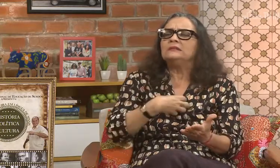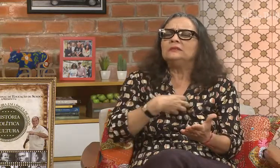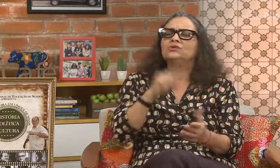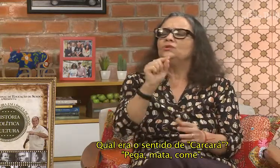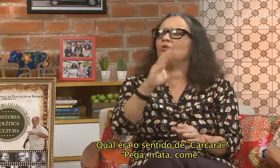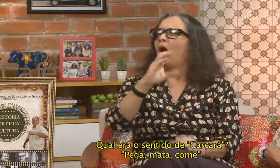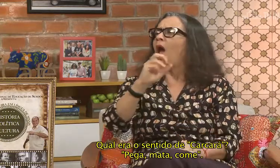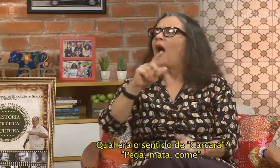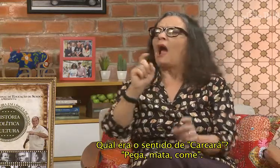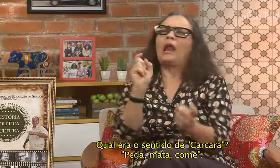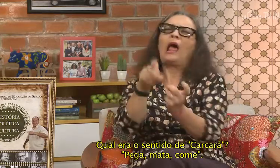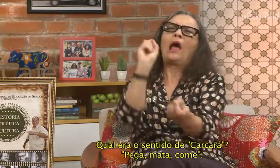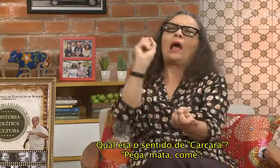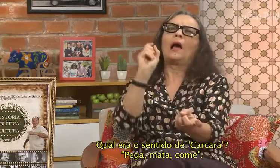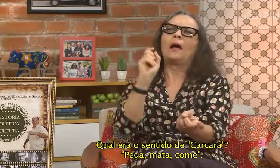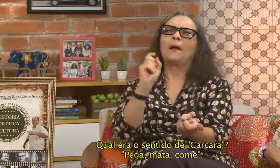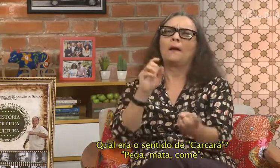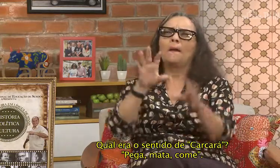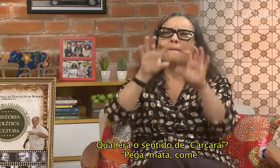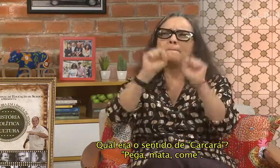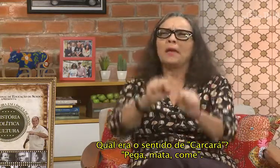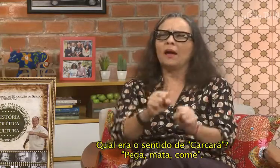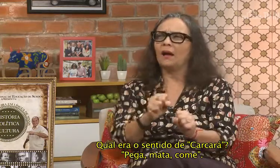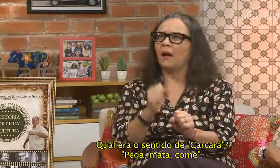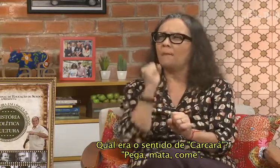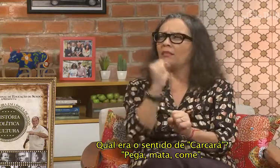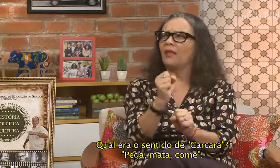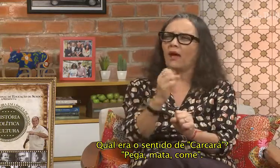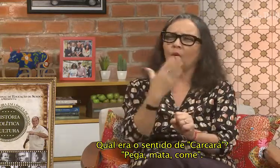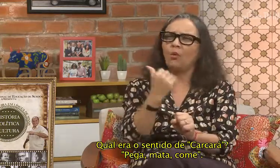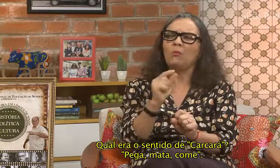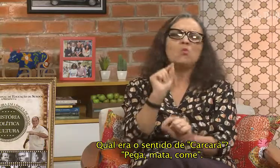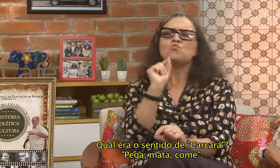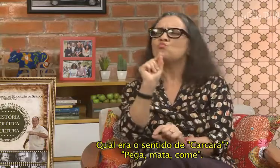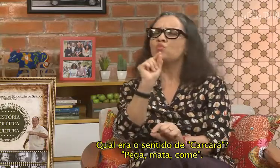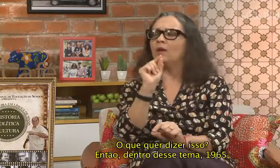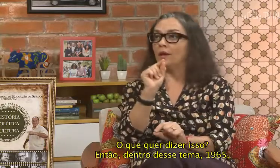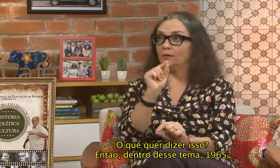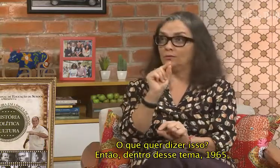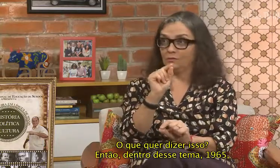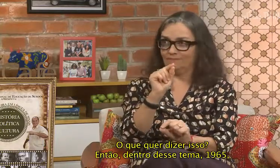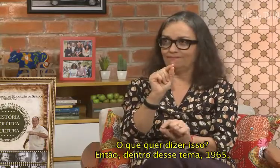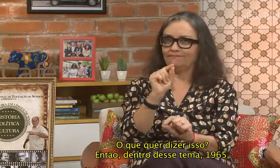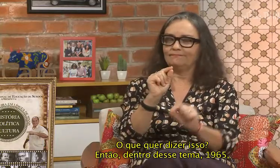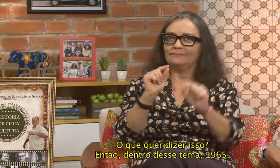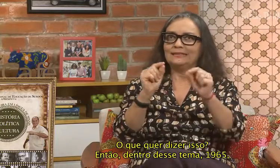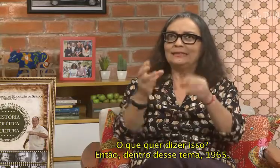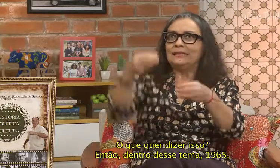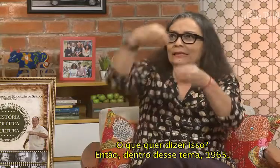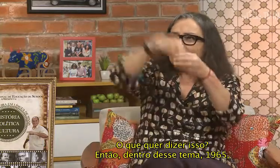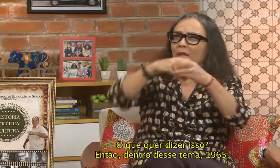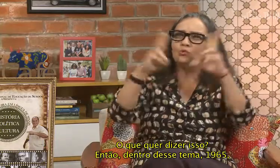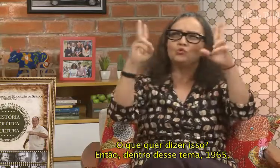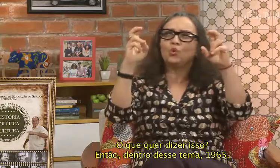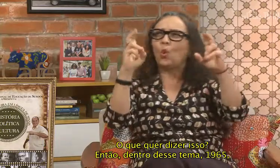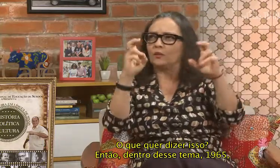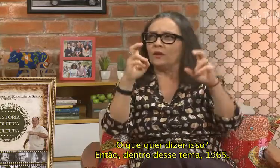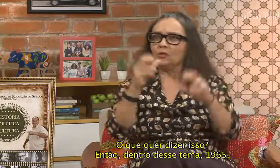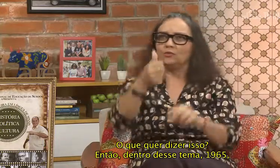Qual era o sentido de Carcará? Pega, mata, come? O que quer dizer isso? Então, dentro